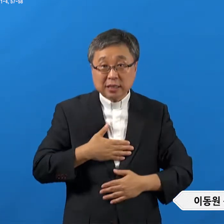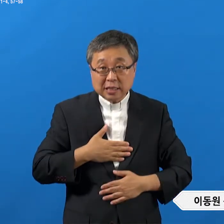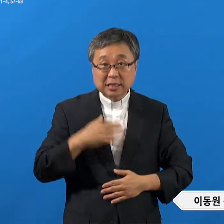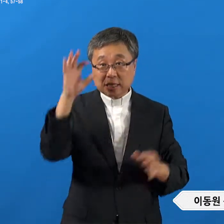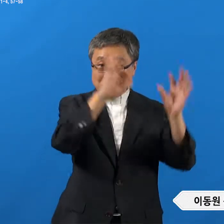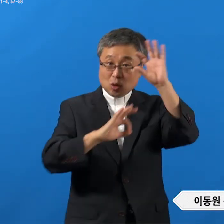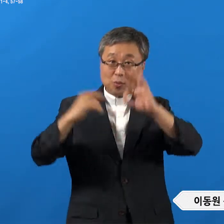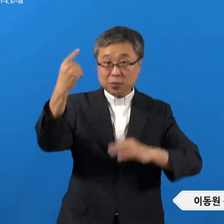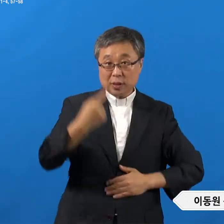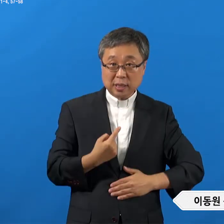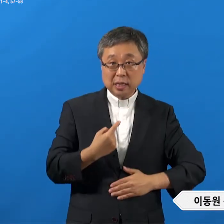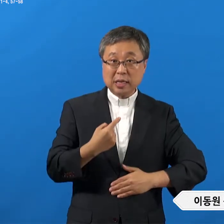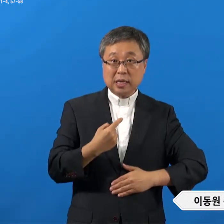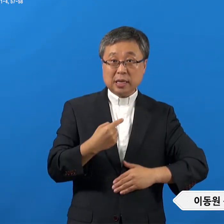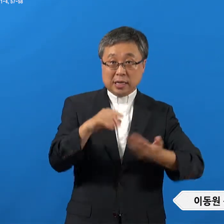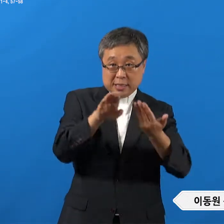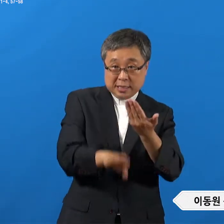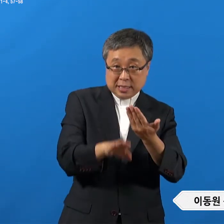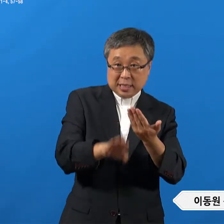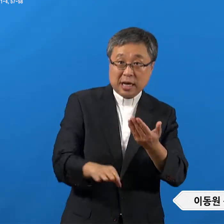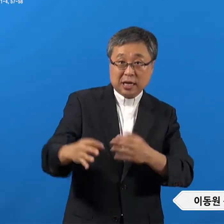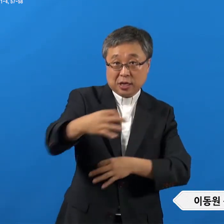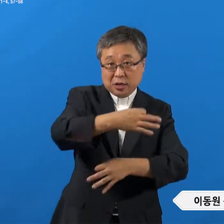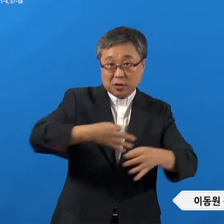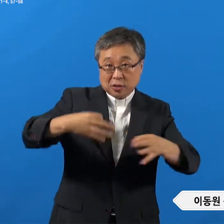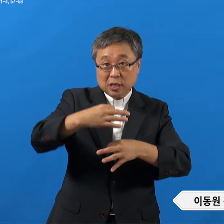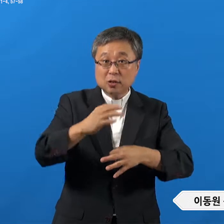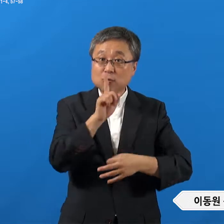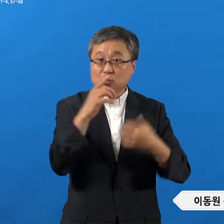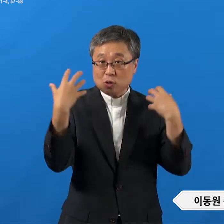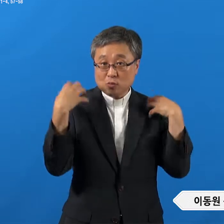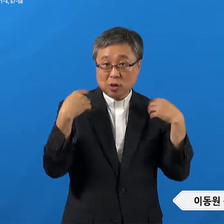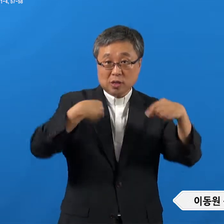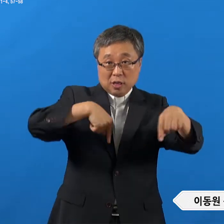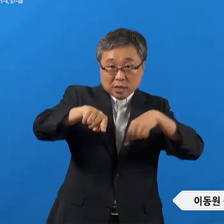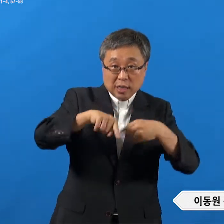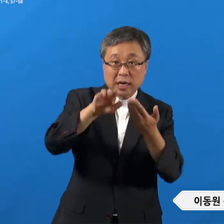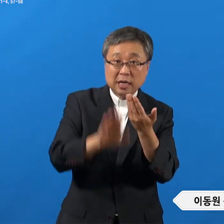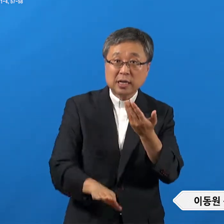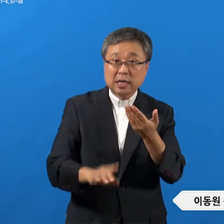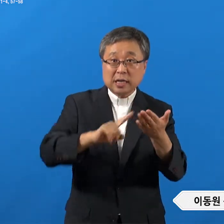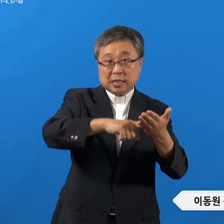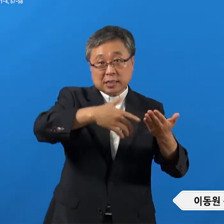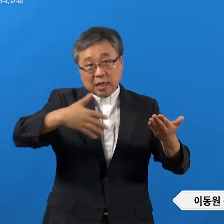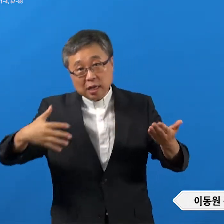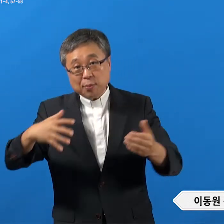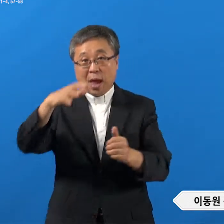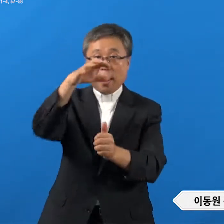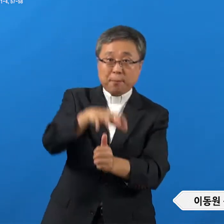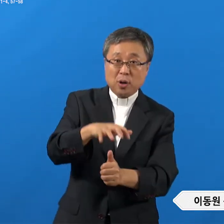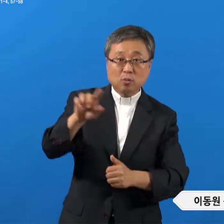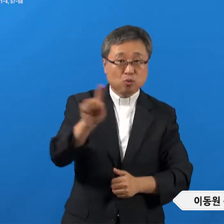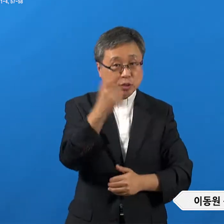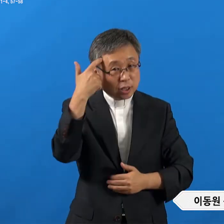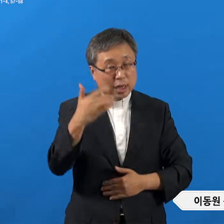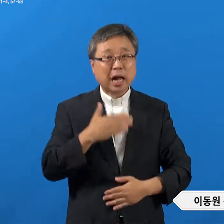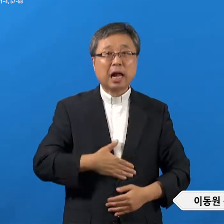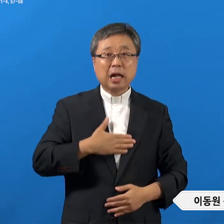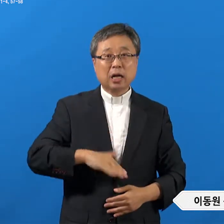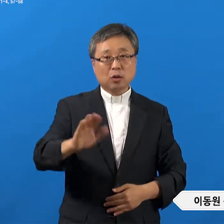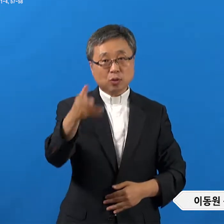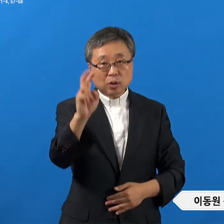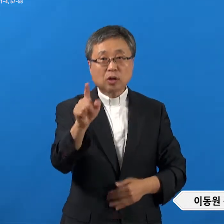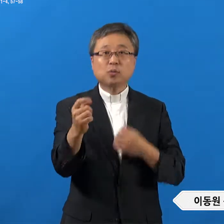양성화 정책을 추진하고 있는 이런 정부의 정책 아래서 우리는 서서히 세금의 압박이 무엇인가를 알게 될